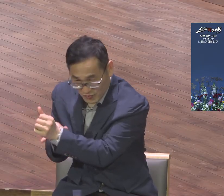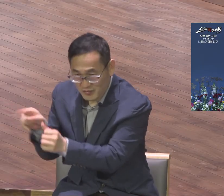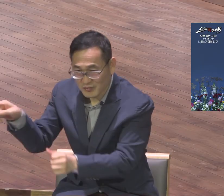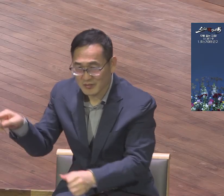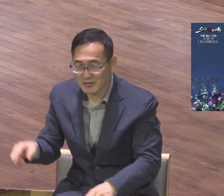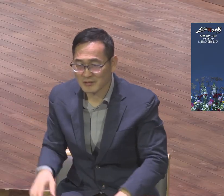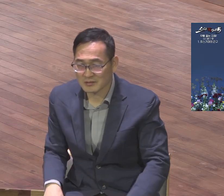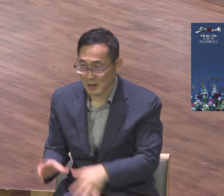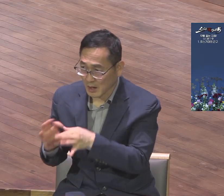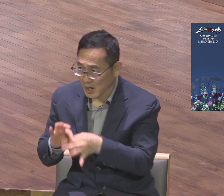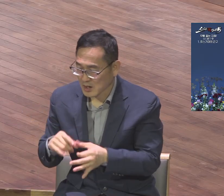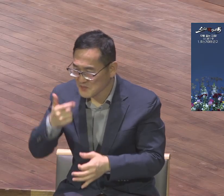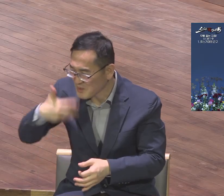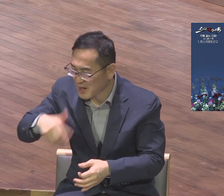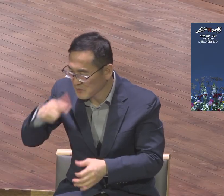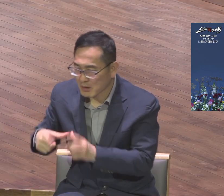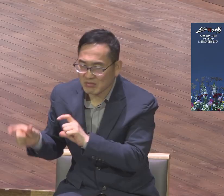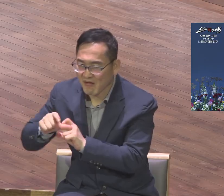말이에요.